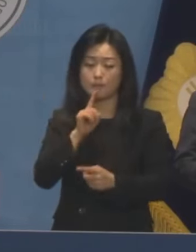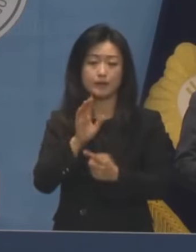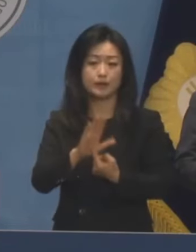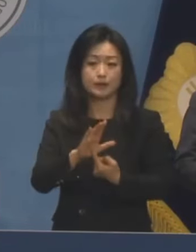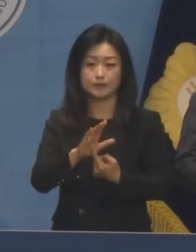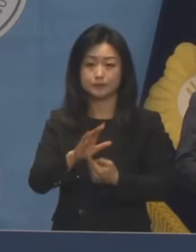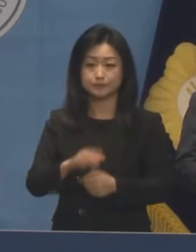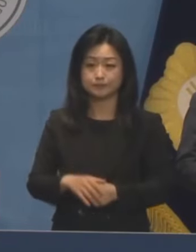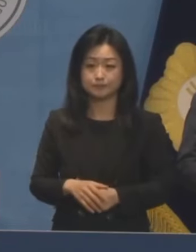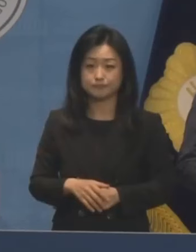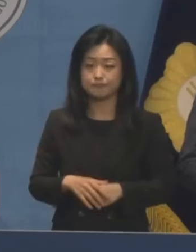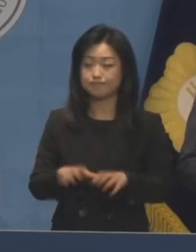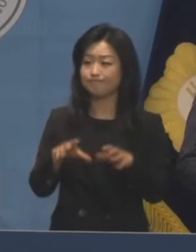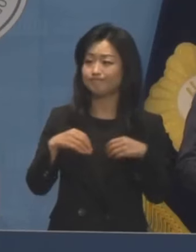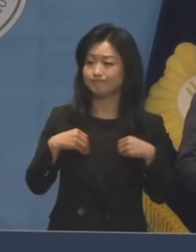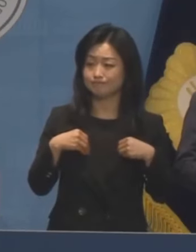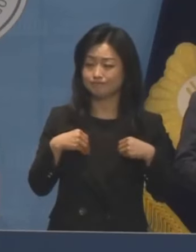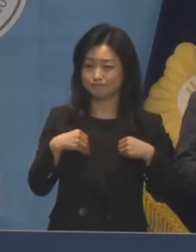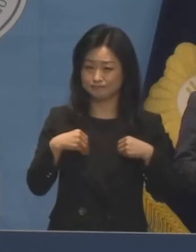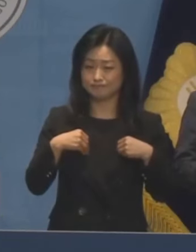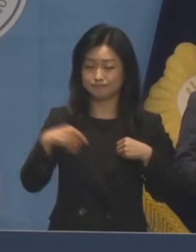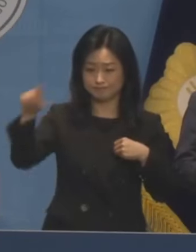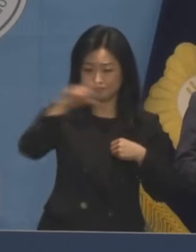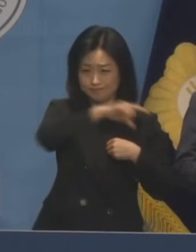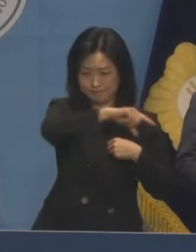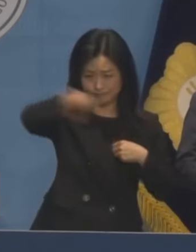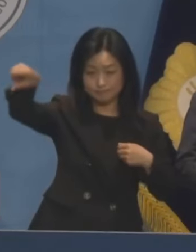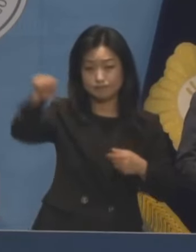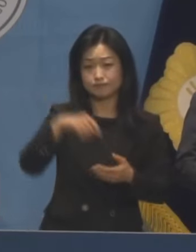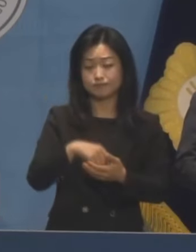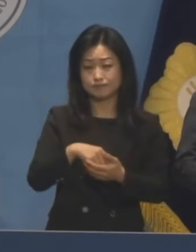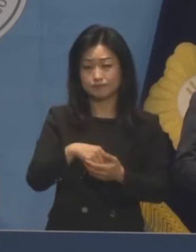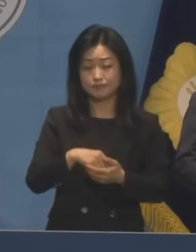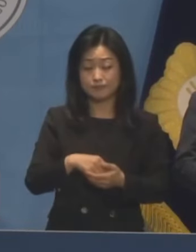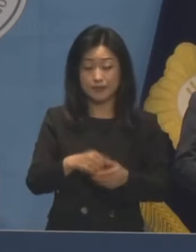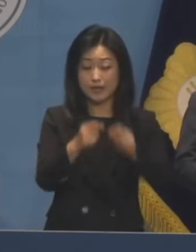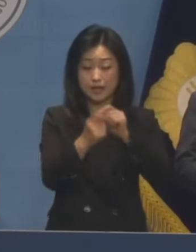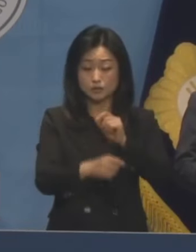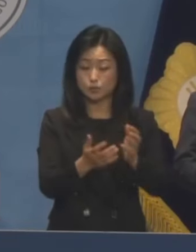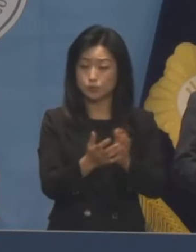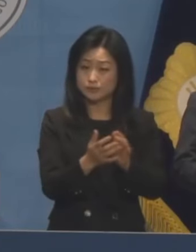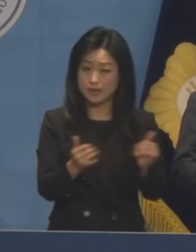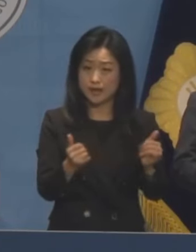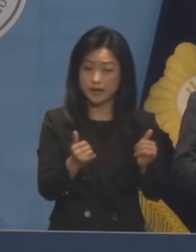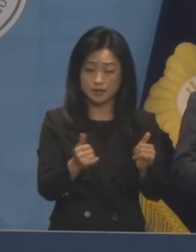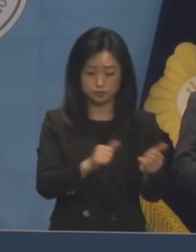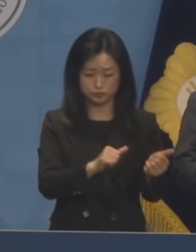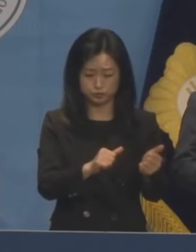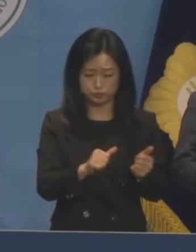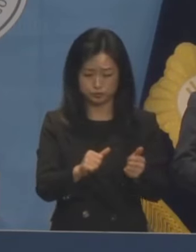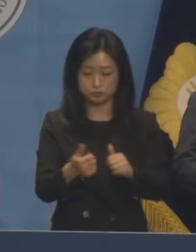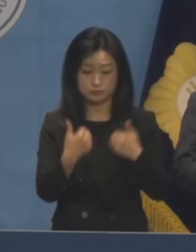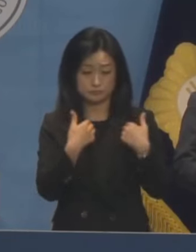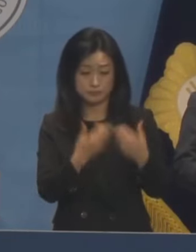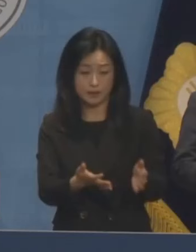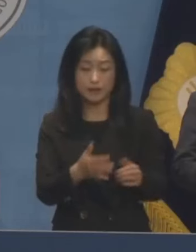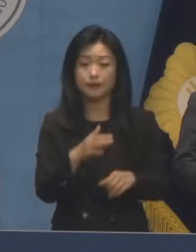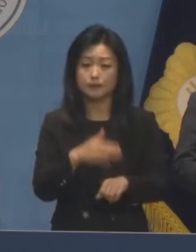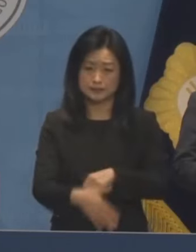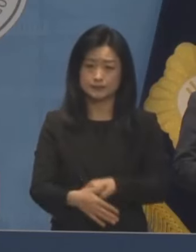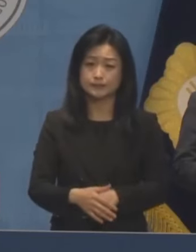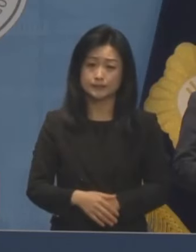조치에도 나서지 않고 있습니다 사실상이 사태를 하청 노동자들의 죽음을 방관해 온